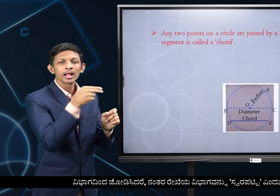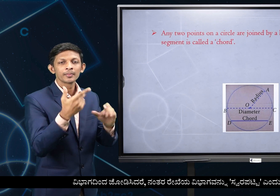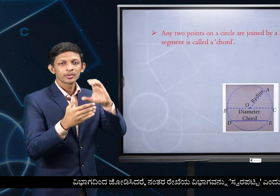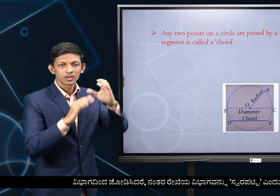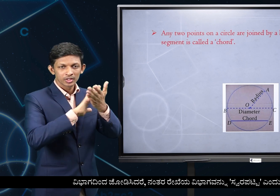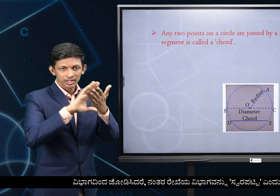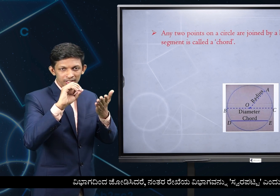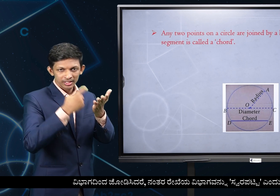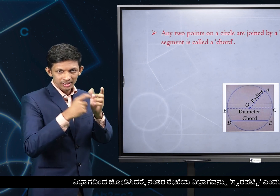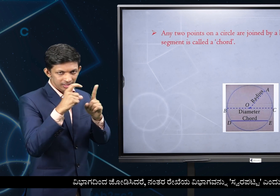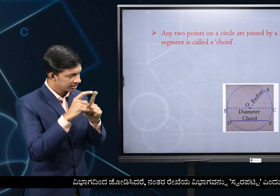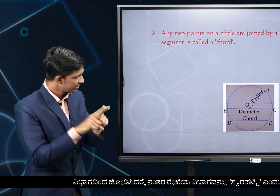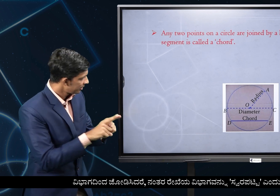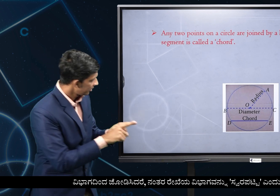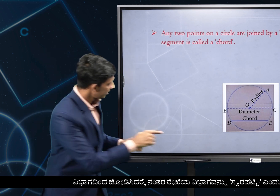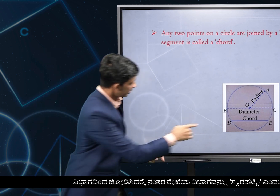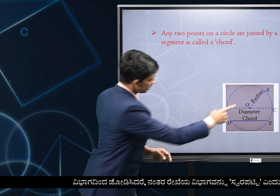ಸ್ವರಪಟ್ಟಿ ಎಂದು ಕರೆಯಲಾಗುತ್ತದೆ.